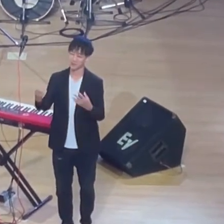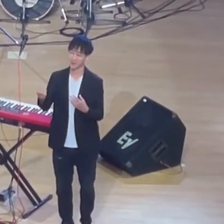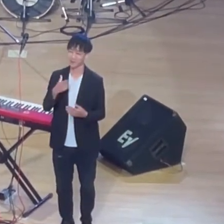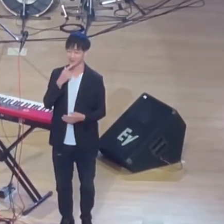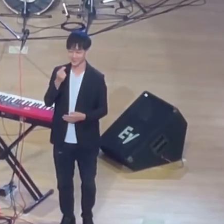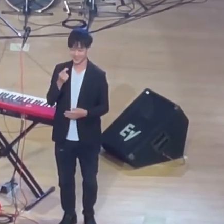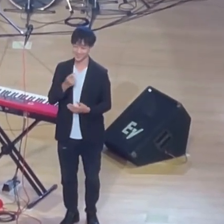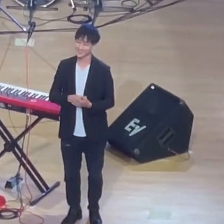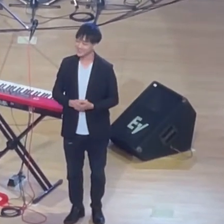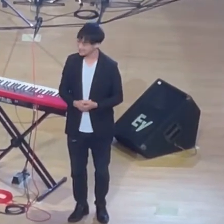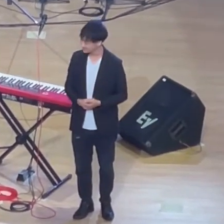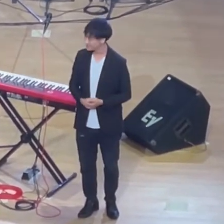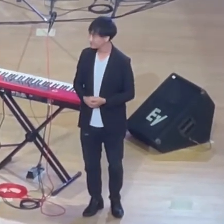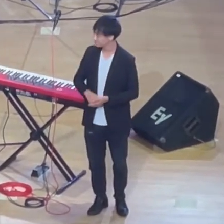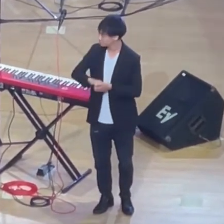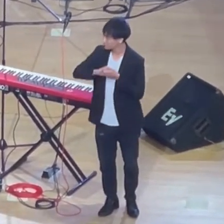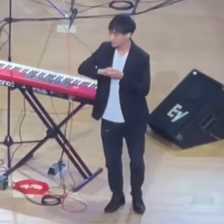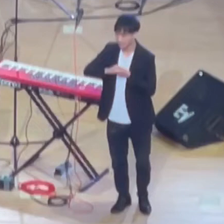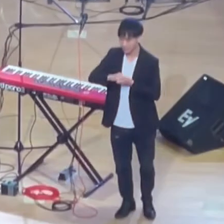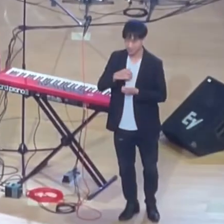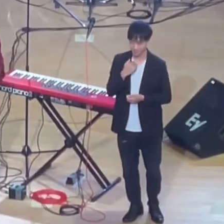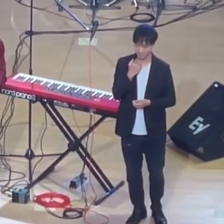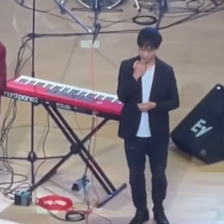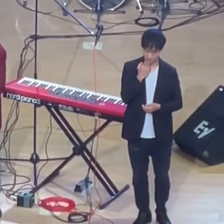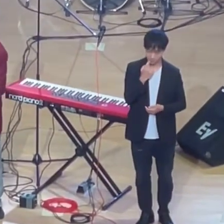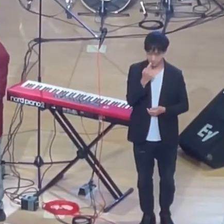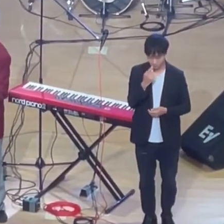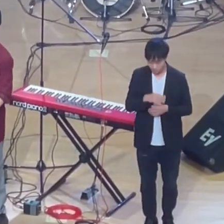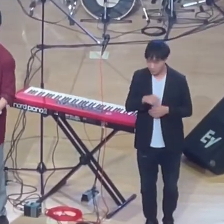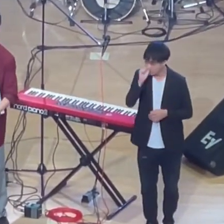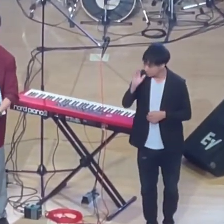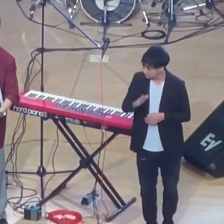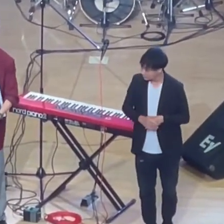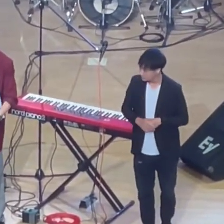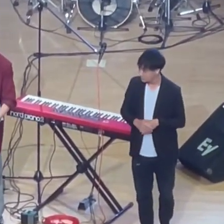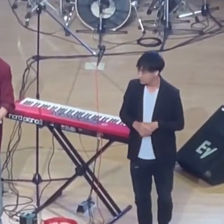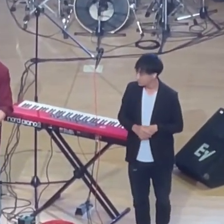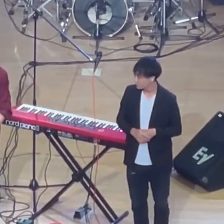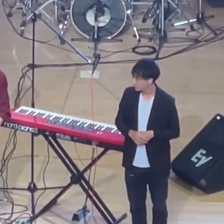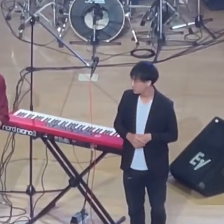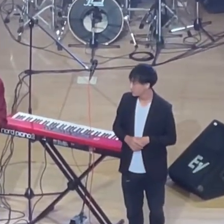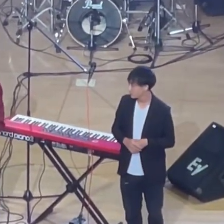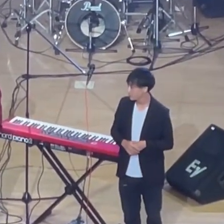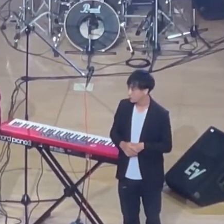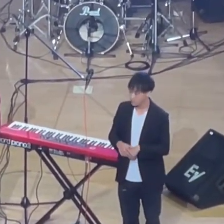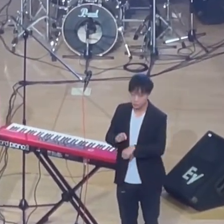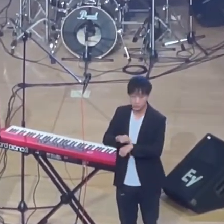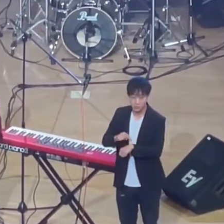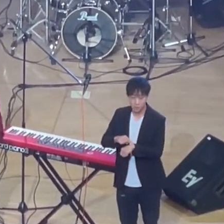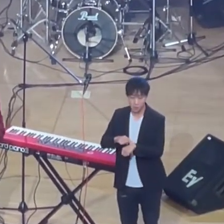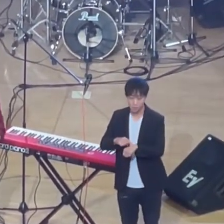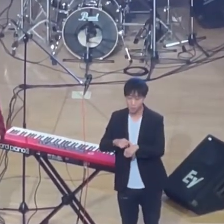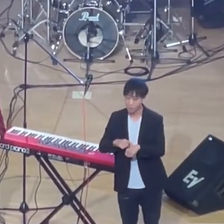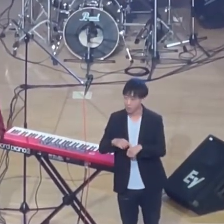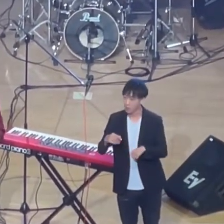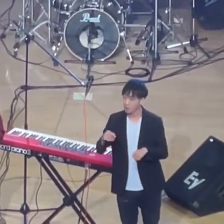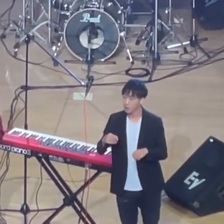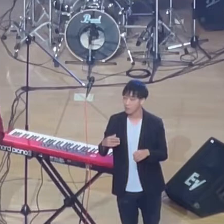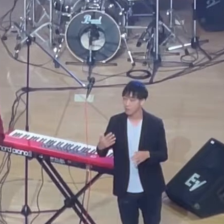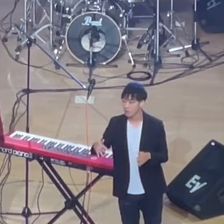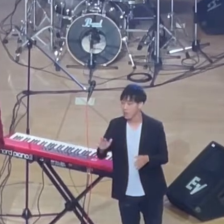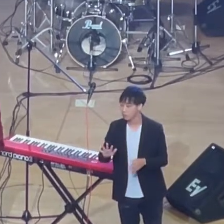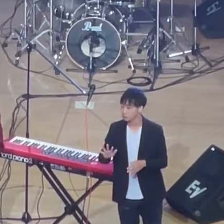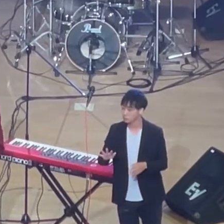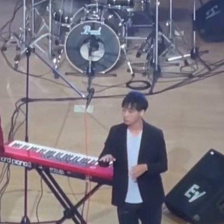にぜひお待ちしておりますので、よろしくお願いします。で、時間はですね、まだまだ、あるんですが、こちらこの終わった後